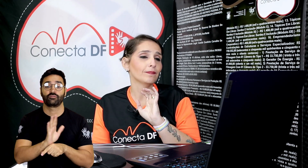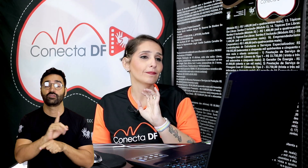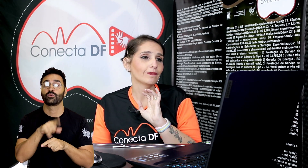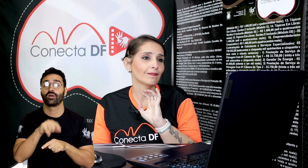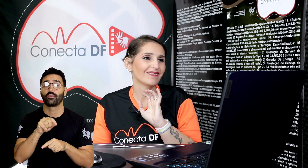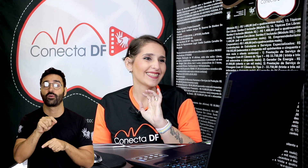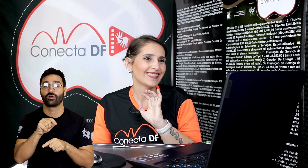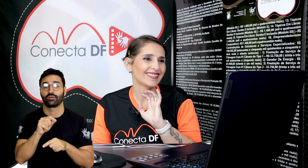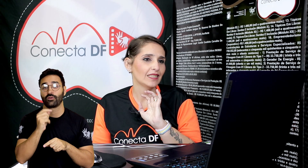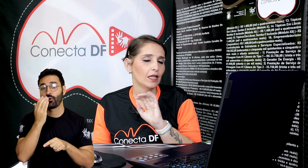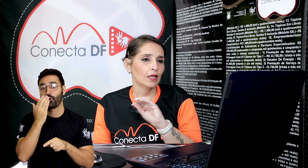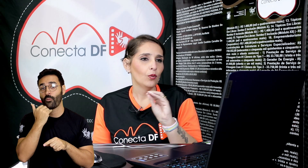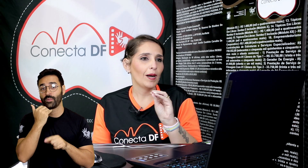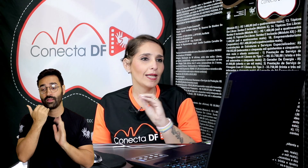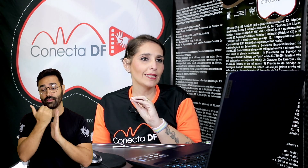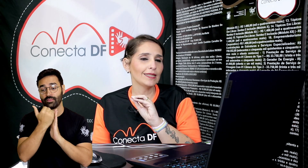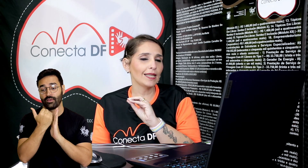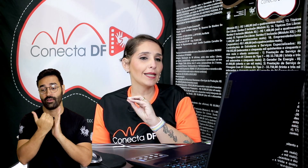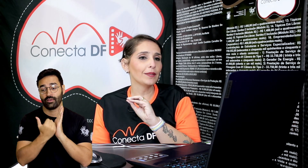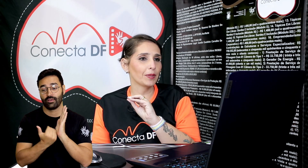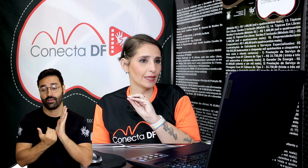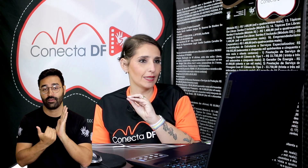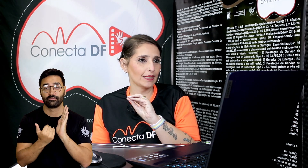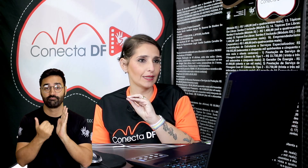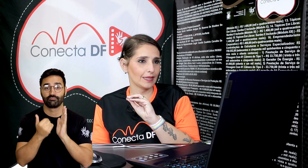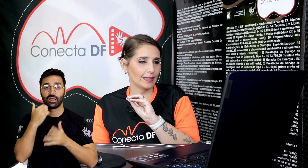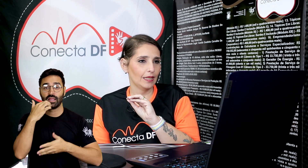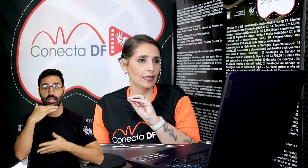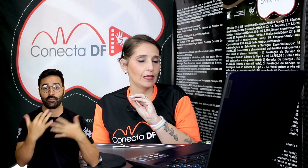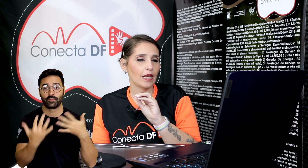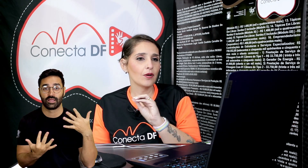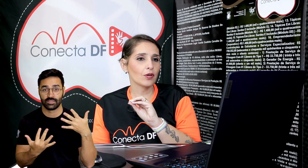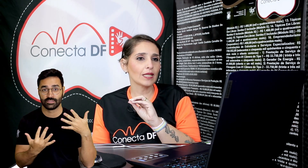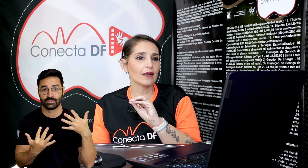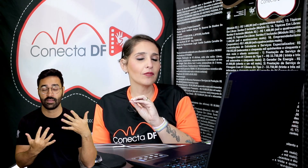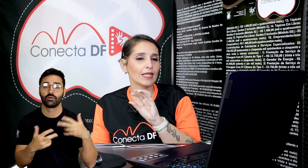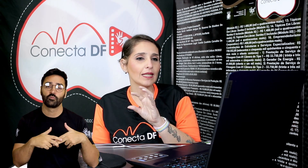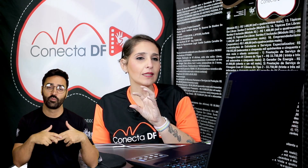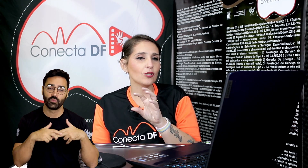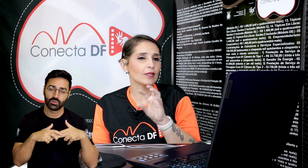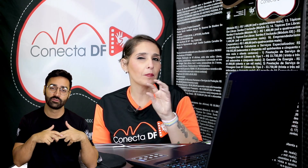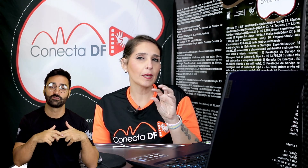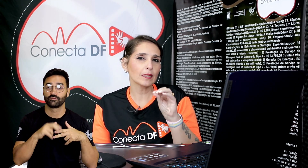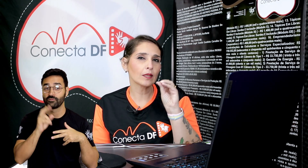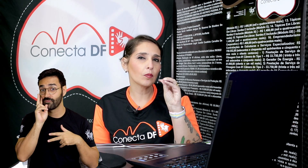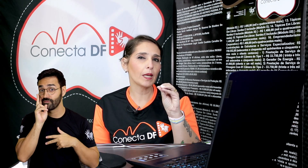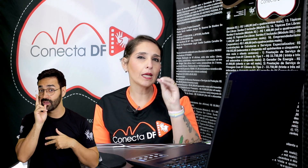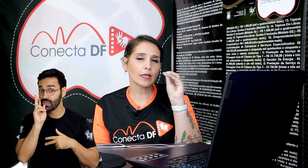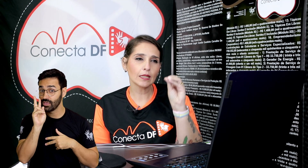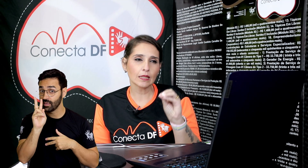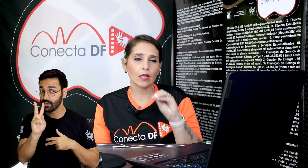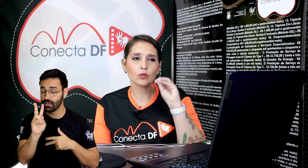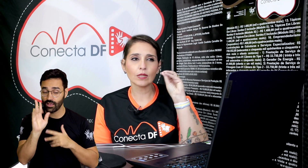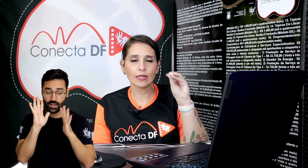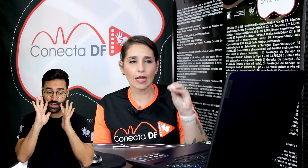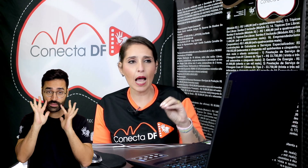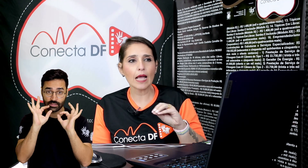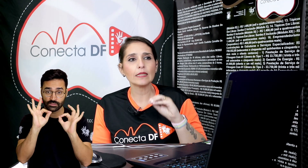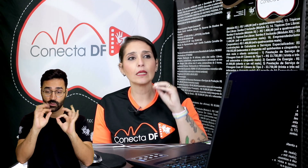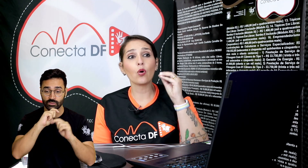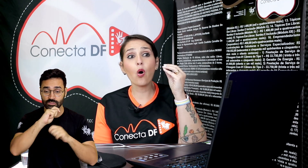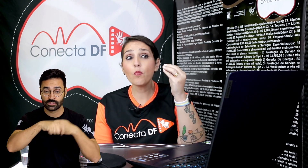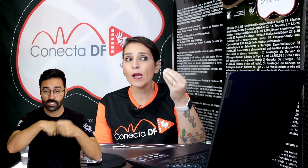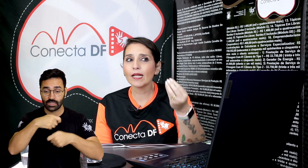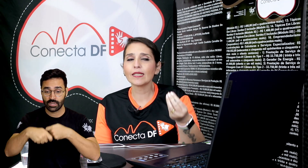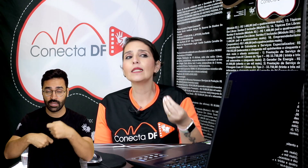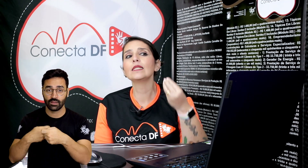receita. Uma receita em libras. E aí eu gostaria que vocês assistissem prestando bem atenção nos sinais,